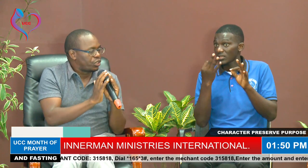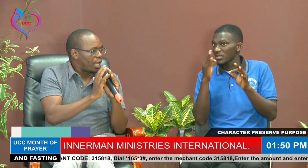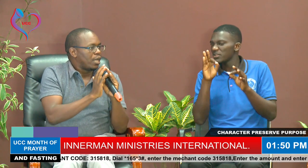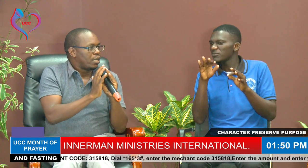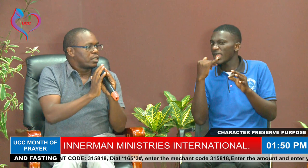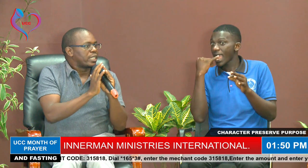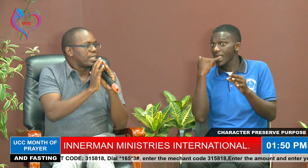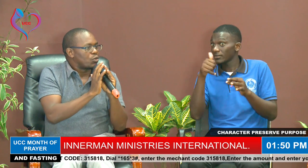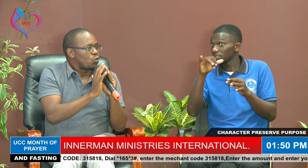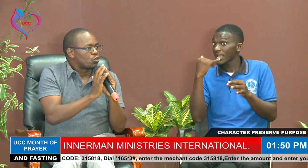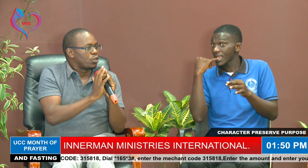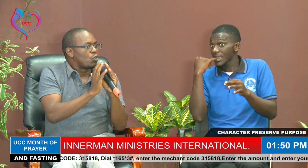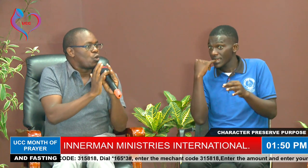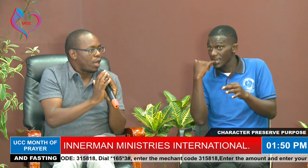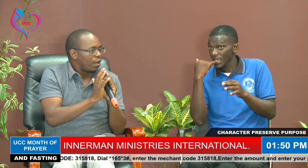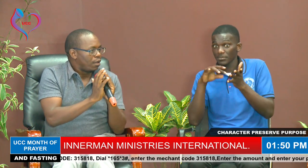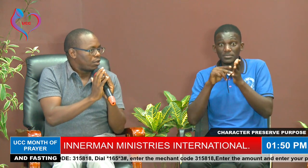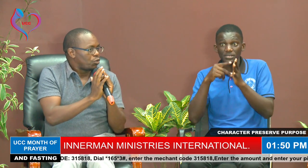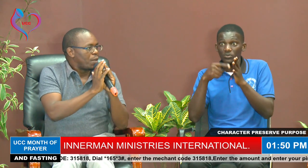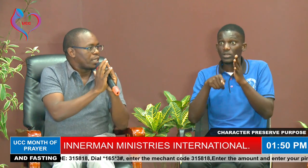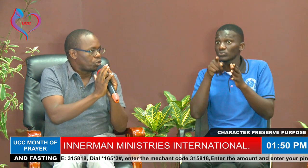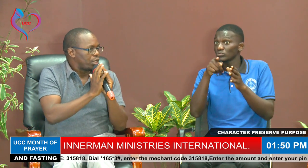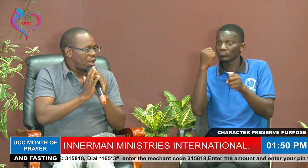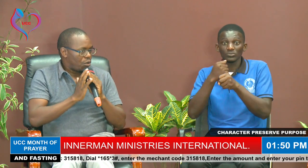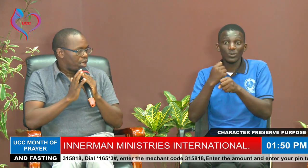buja. Chitegeza. Uolitoli mukola. Tuna manya choyina kola.